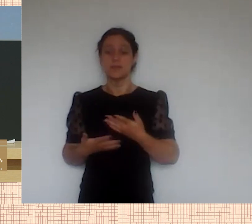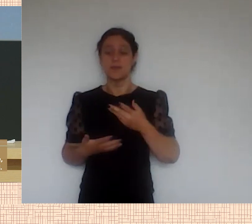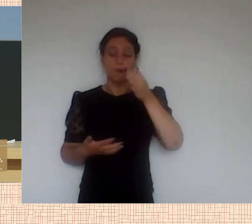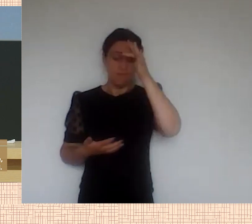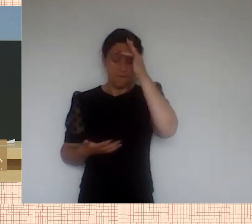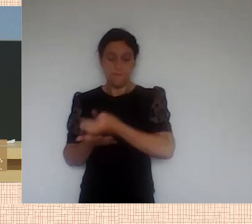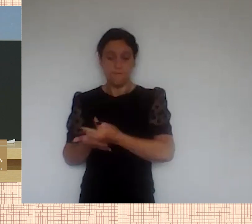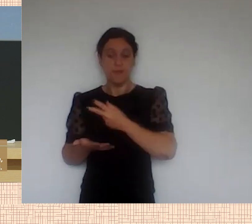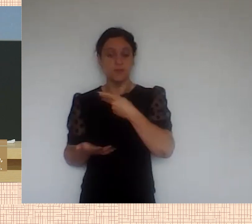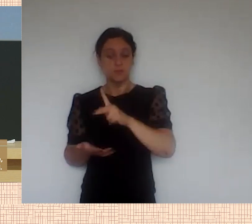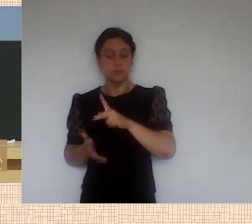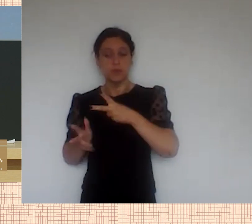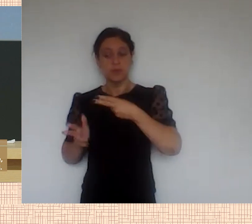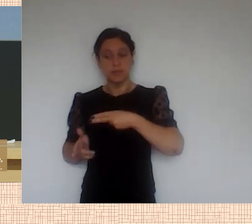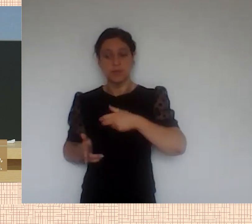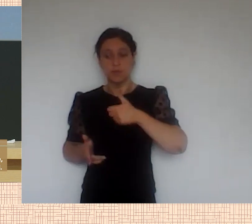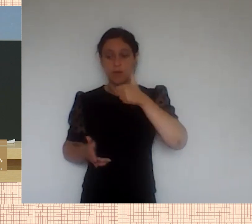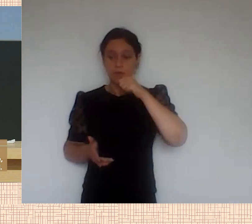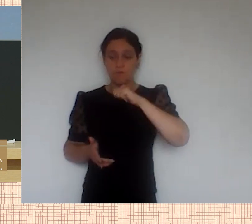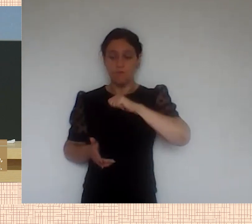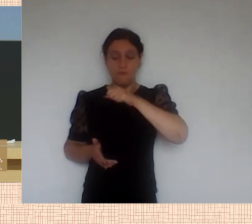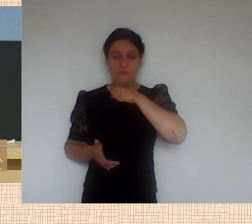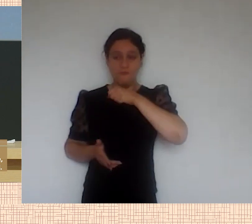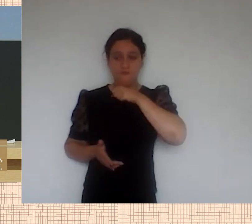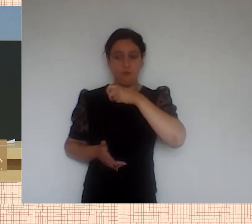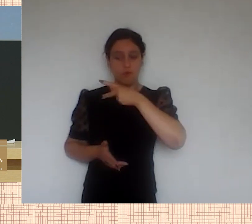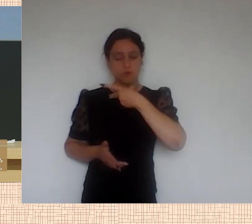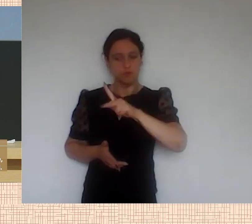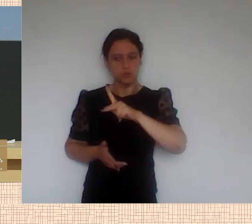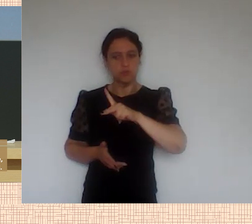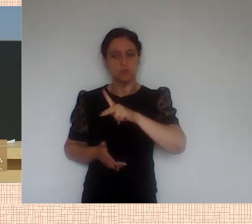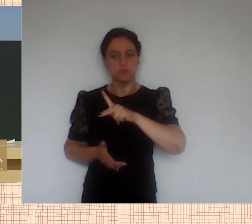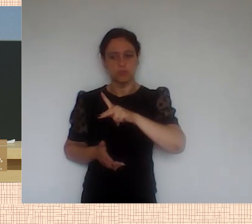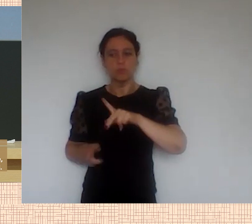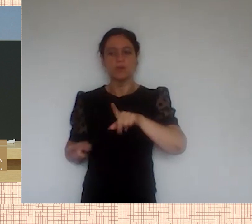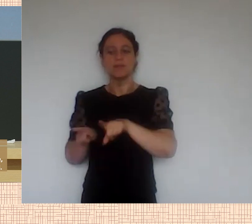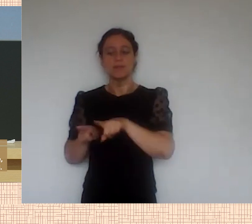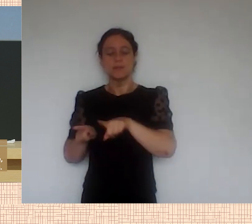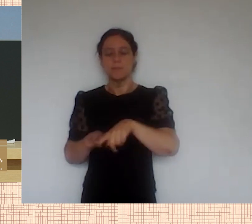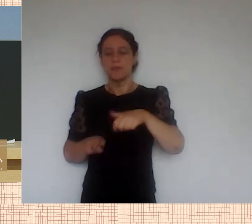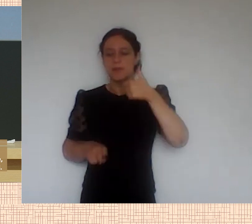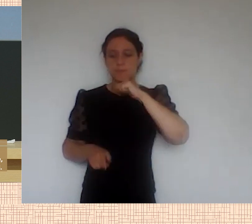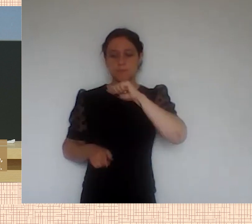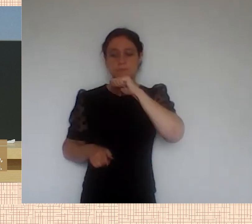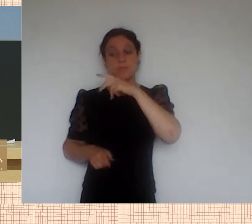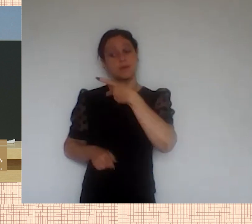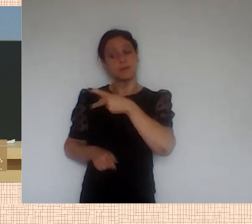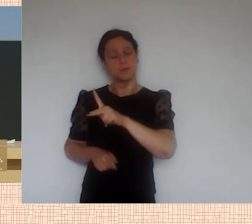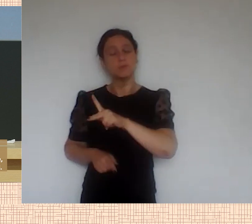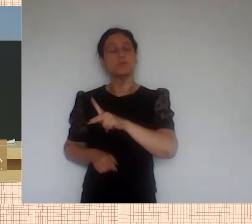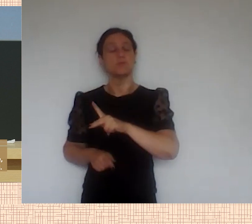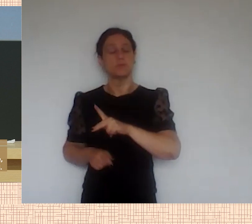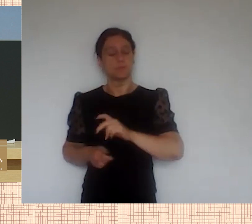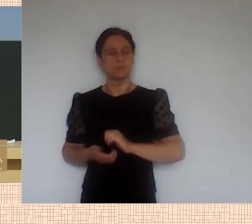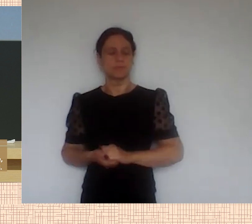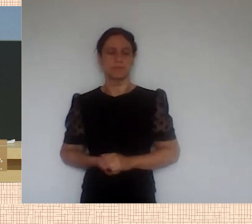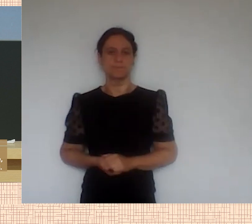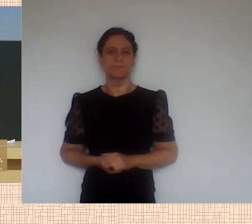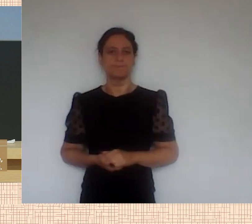mãe Eunice. Vocês estão me entendendo? Então, Timóteo era